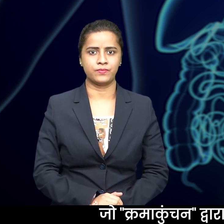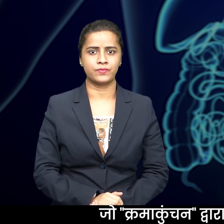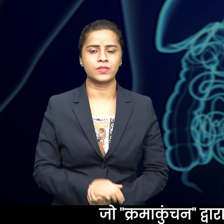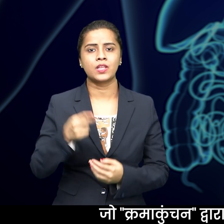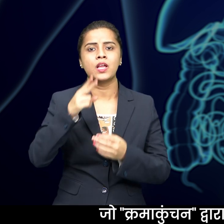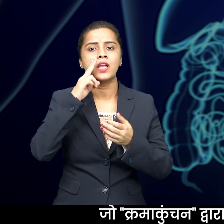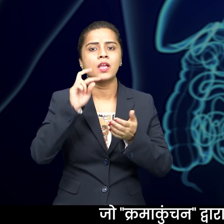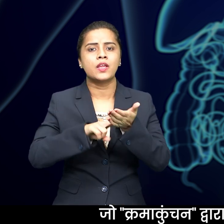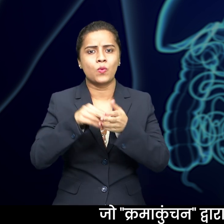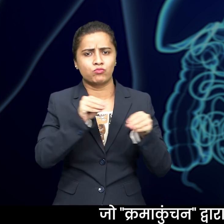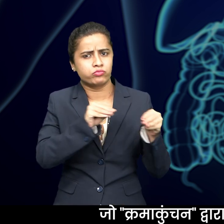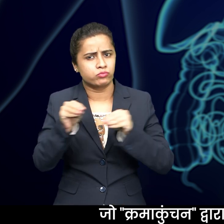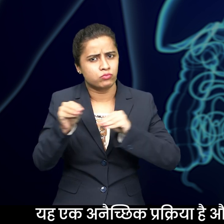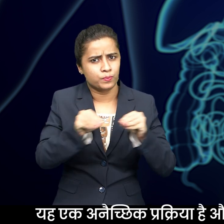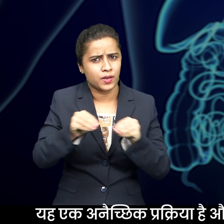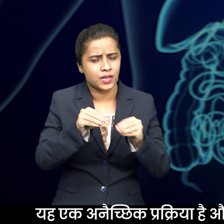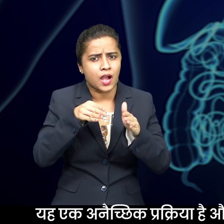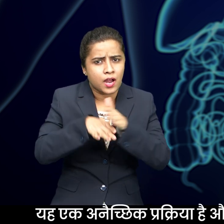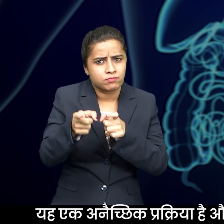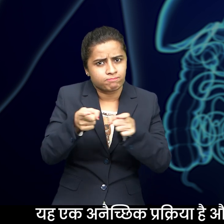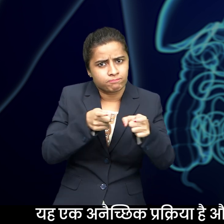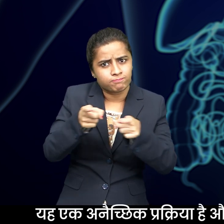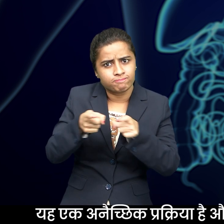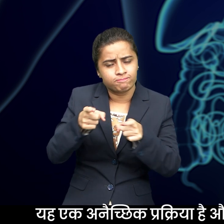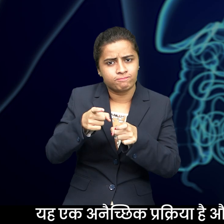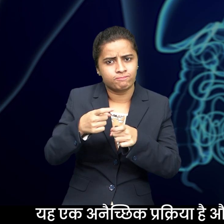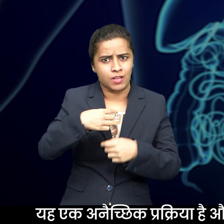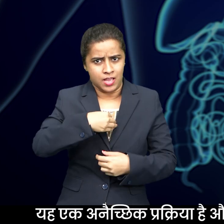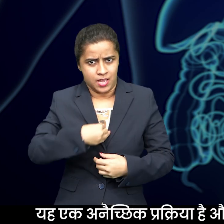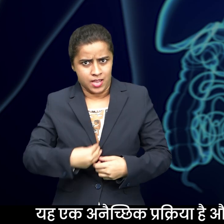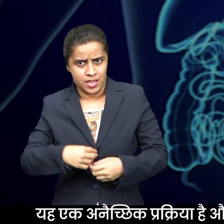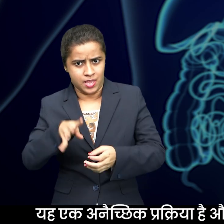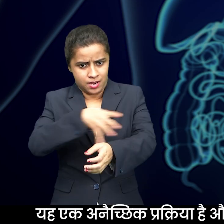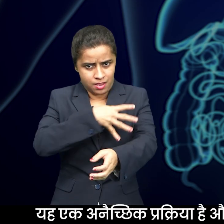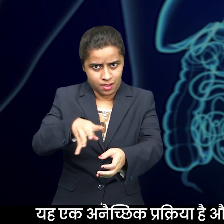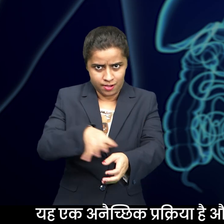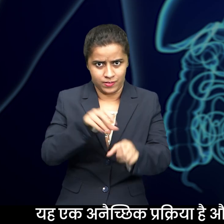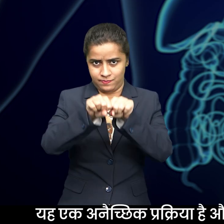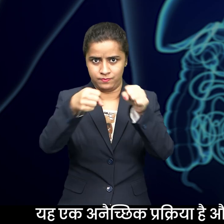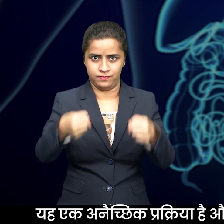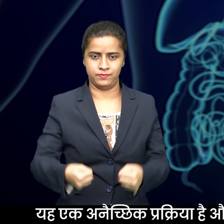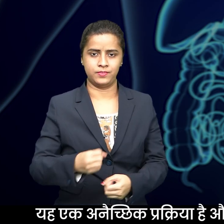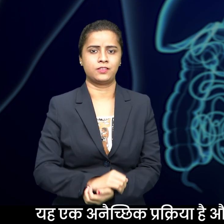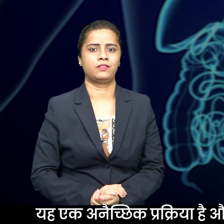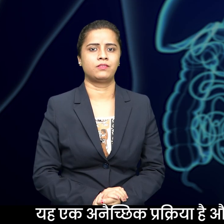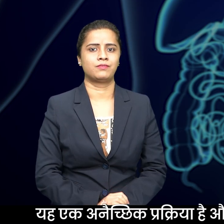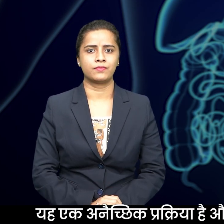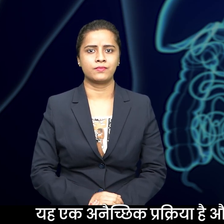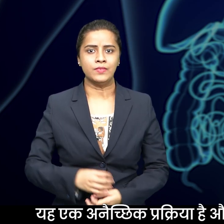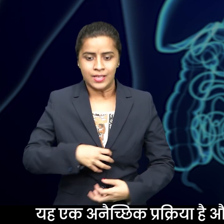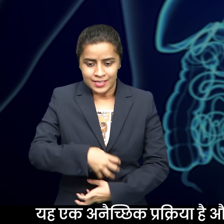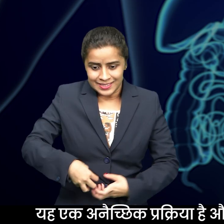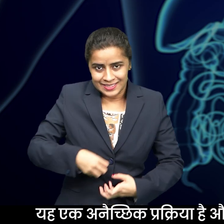को आगे बढ़ाती है। यह एक अनैच्छिक प्रक्रिया है जो स्वायत्त तंत्रिका तंत्र